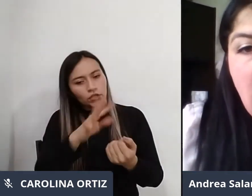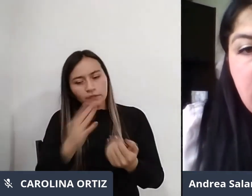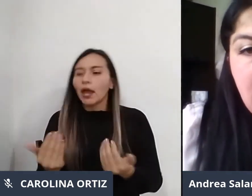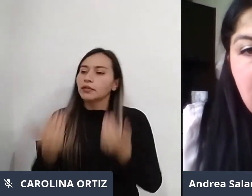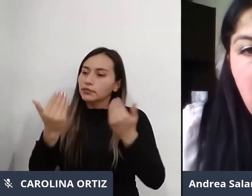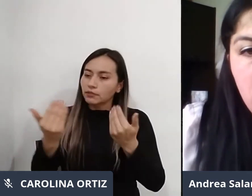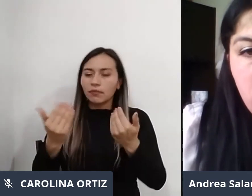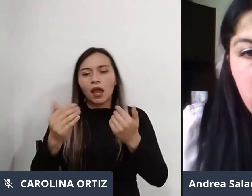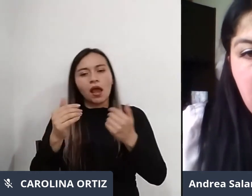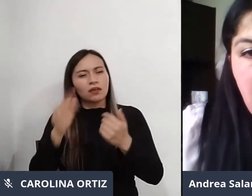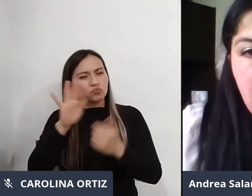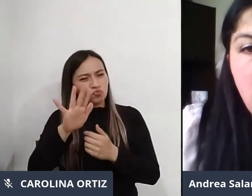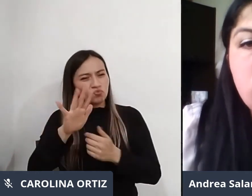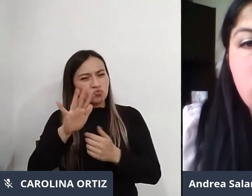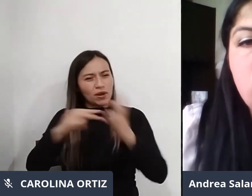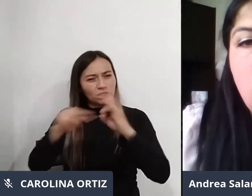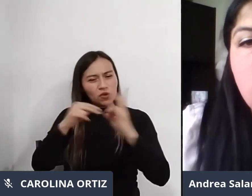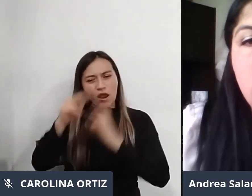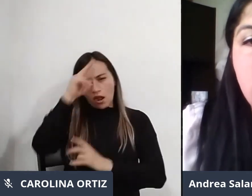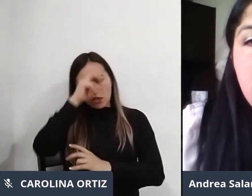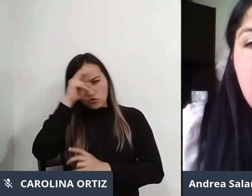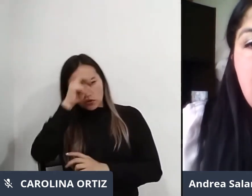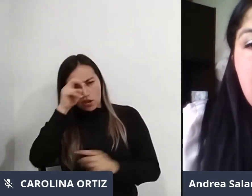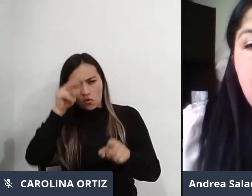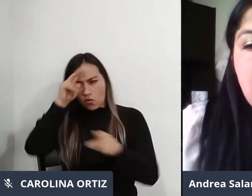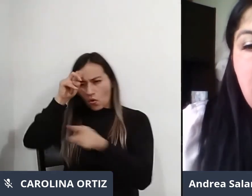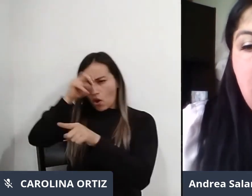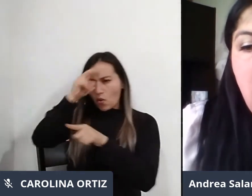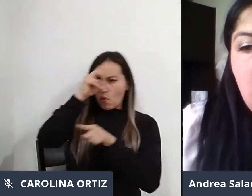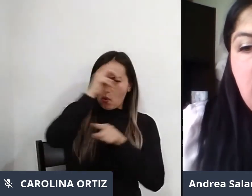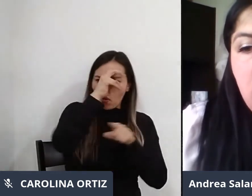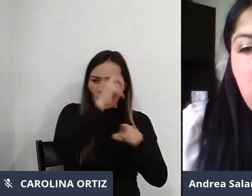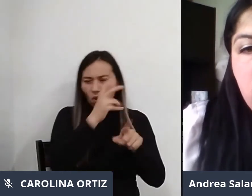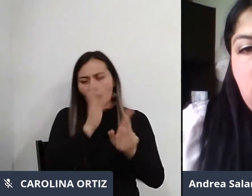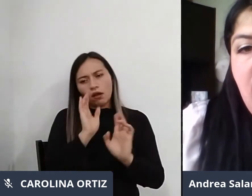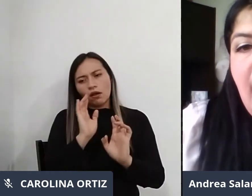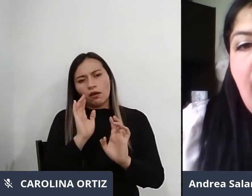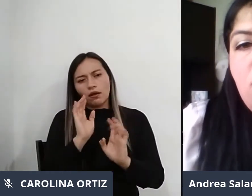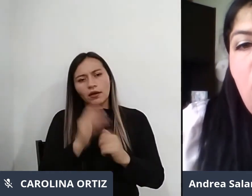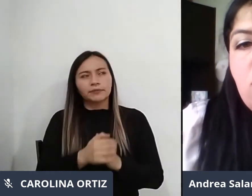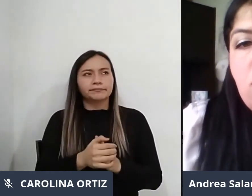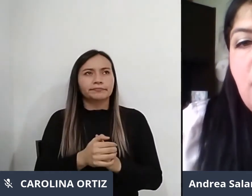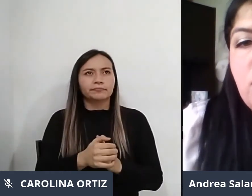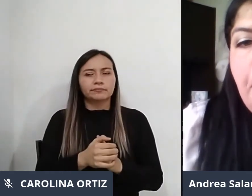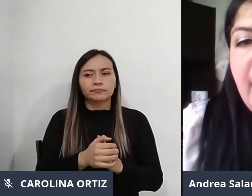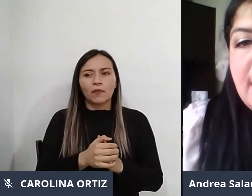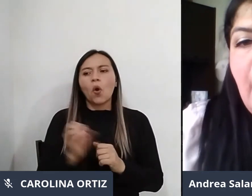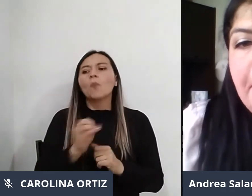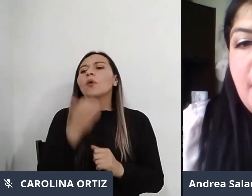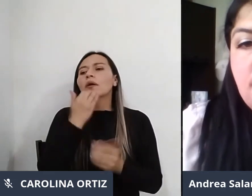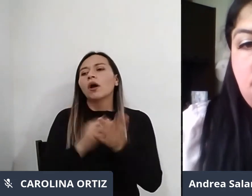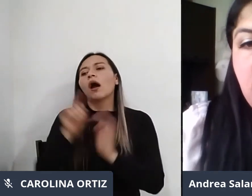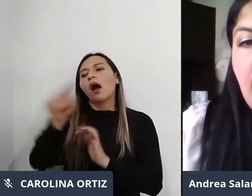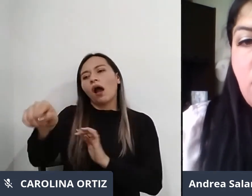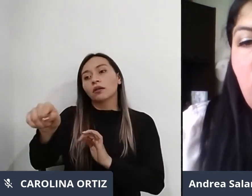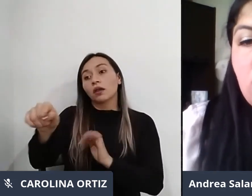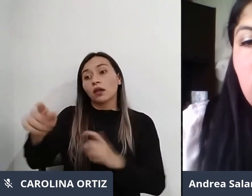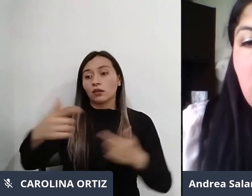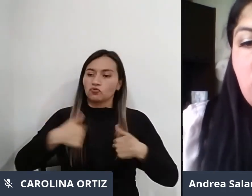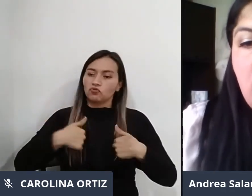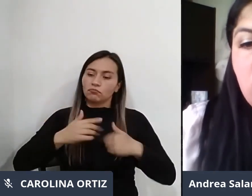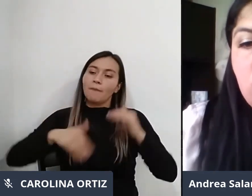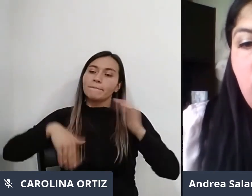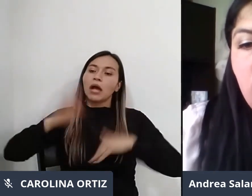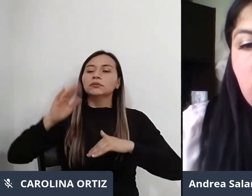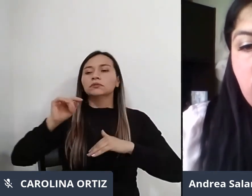perspectivas racionalistas del otro, desde el otro como, desde, digámoslo así, negando al otro que no se parece a mí, negando al